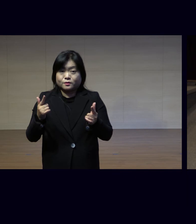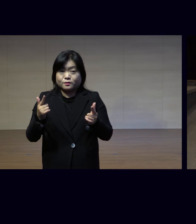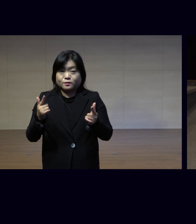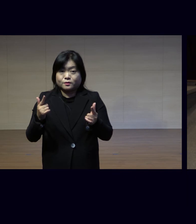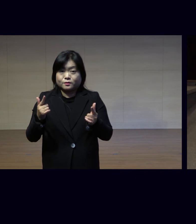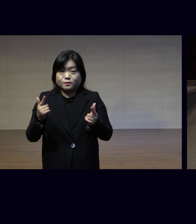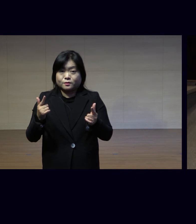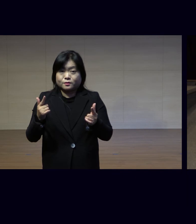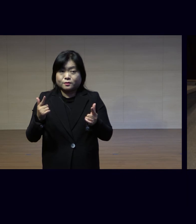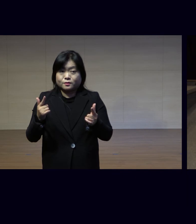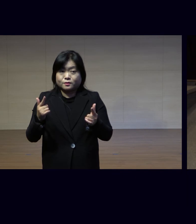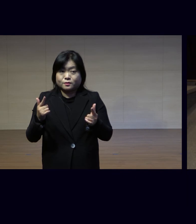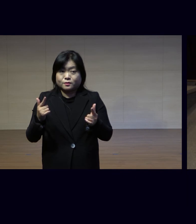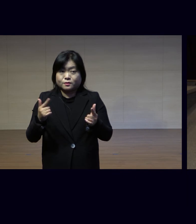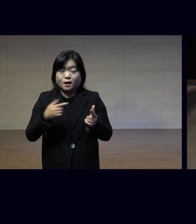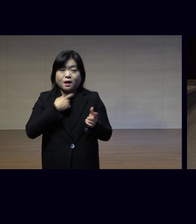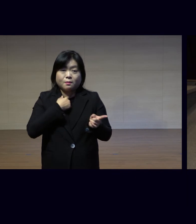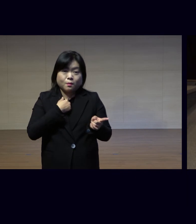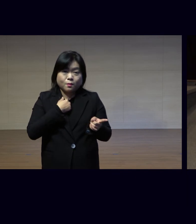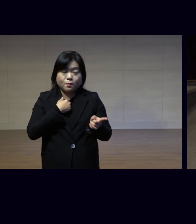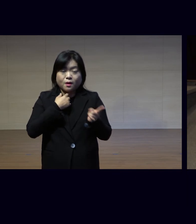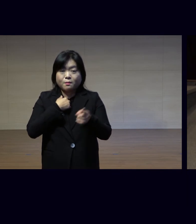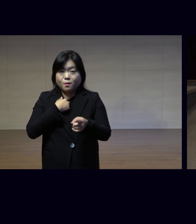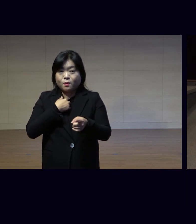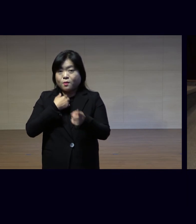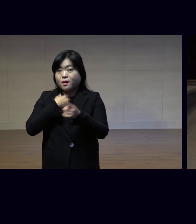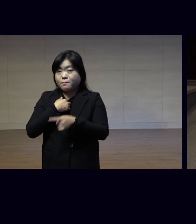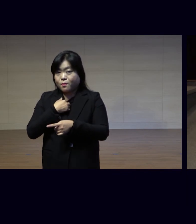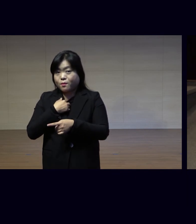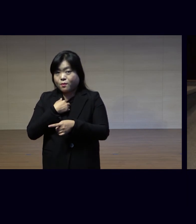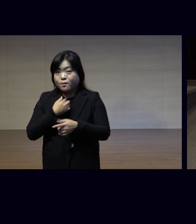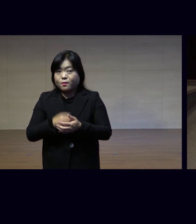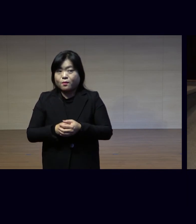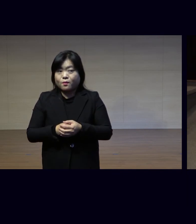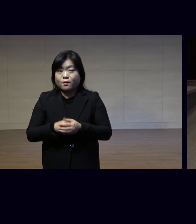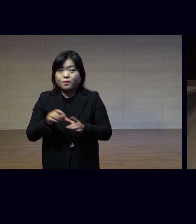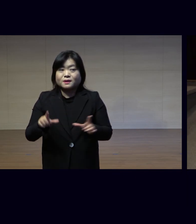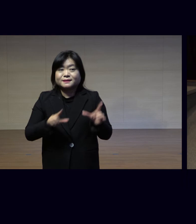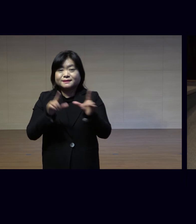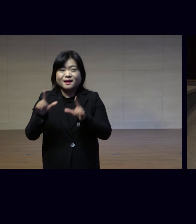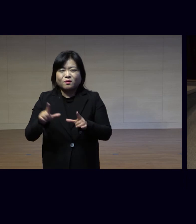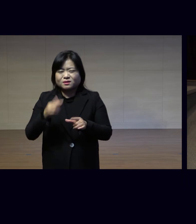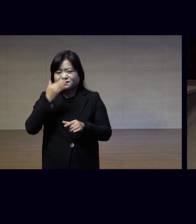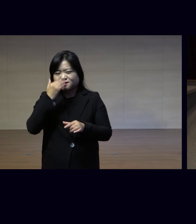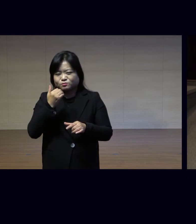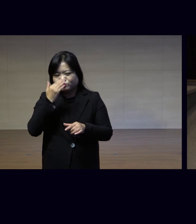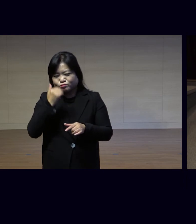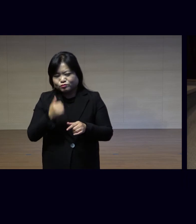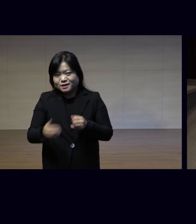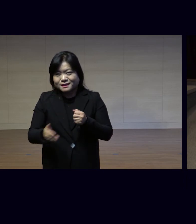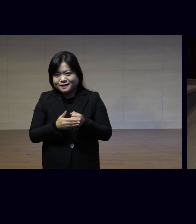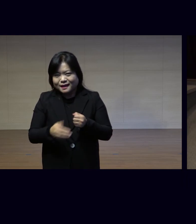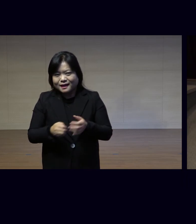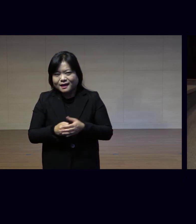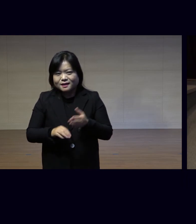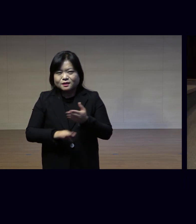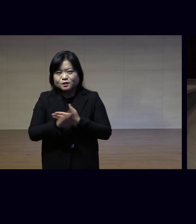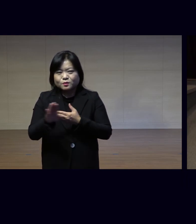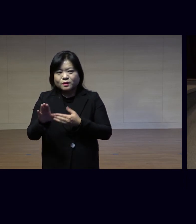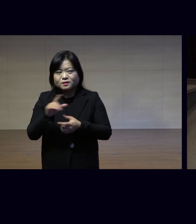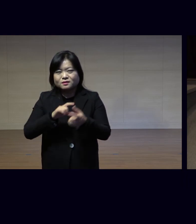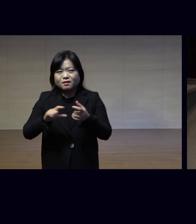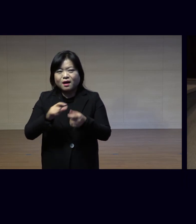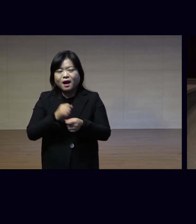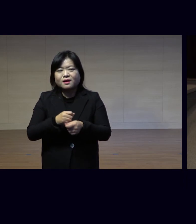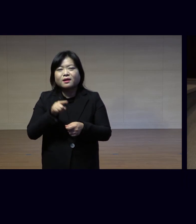이것도 해보고 저것도 해보고 또 생활이 진부하니까 그 외에 더 할 게